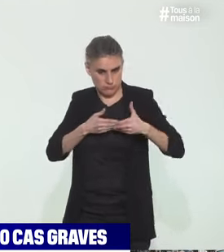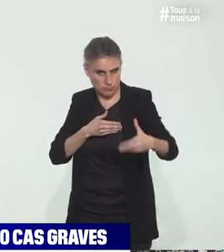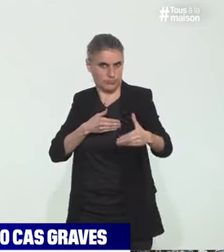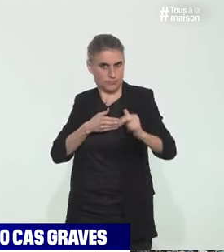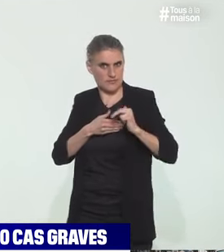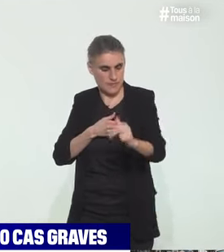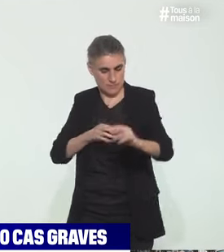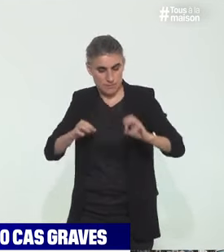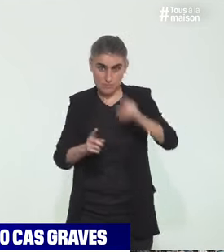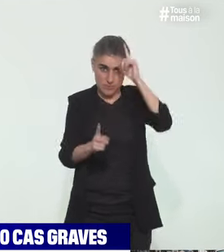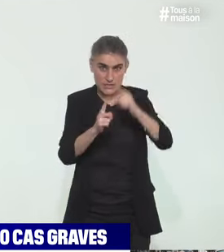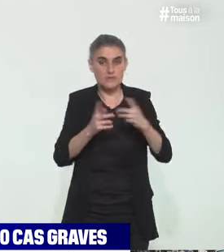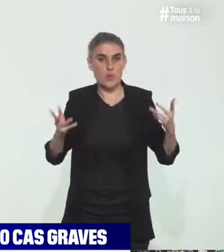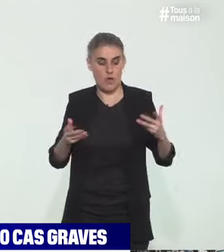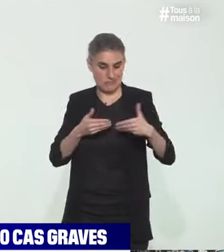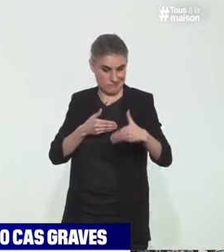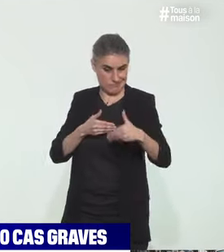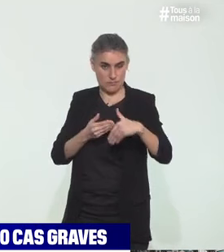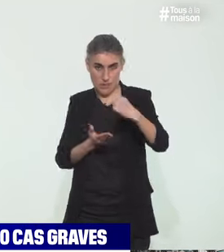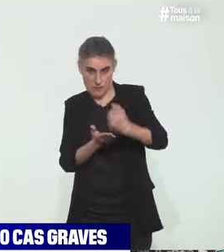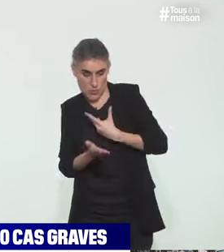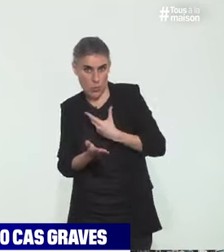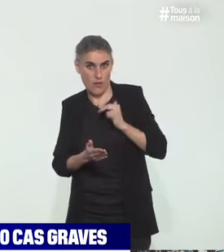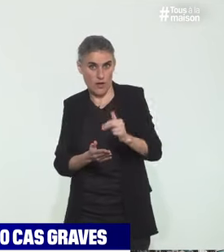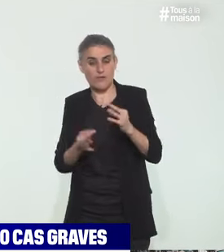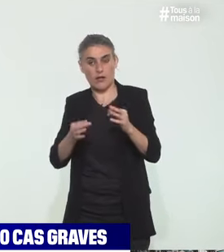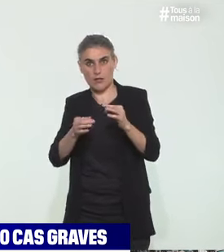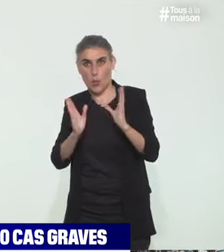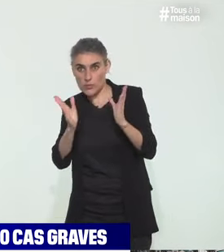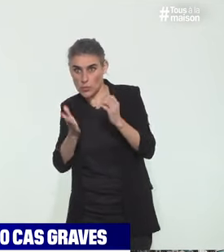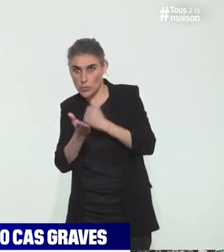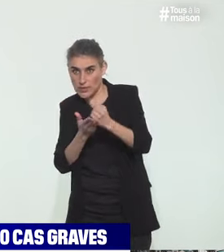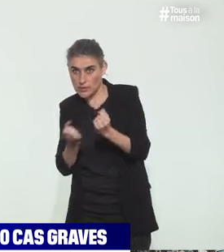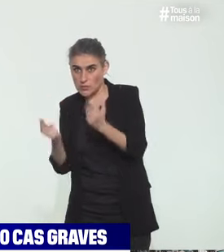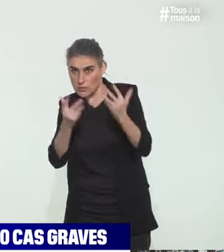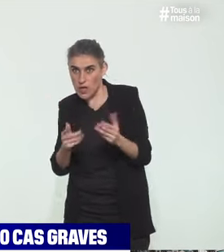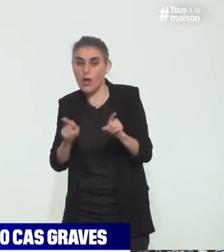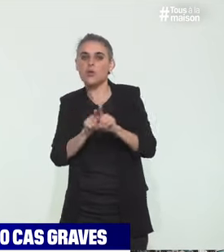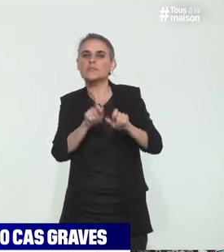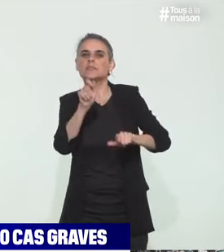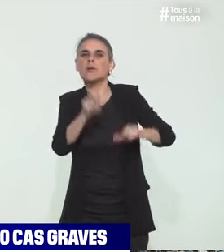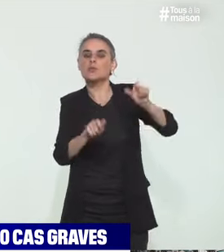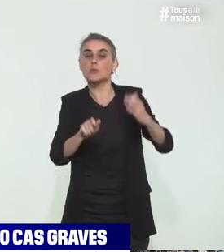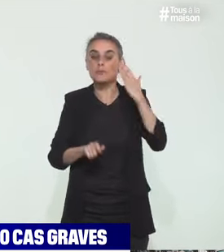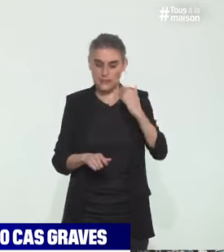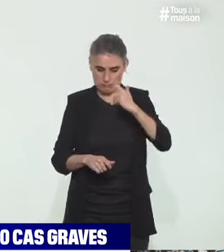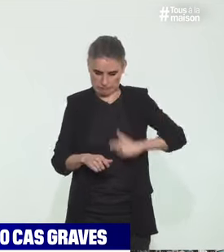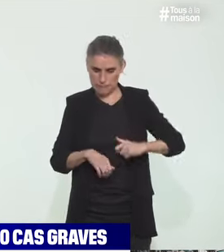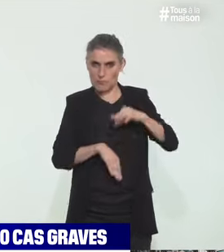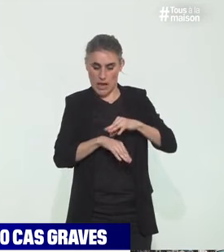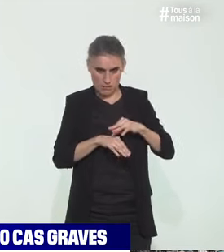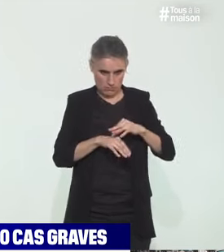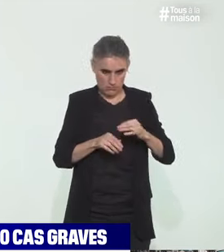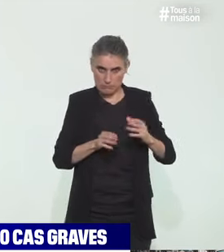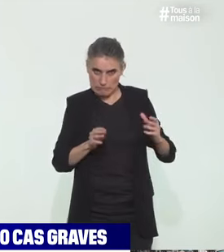ayons les dernières données de capacité non seulement de test, mais aussi de traçage des cas contacts pour démontrer la